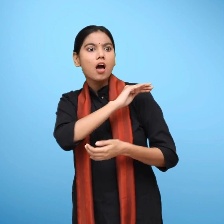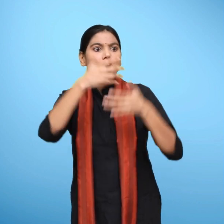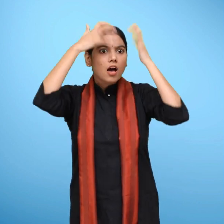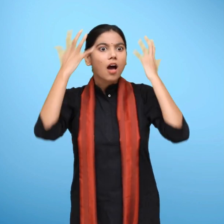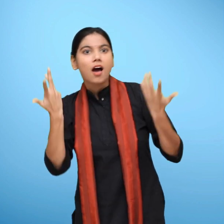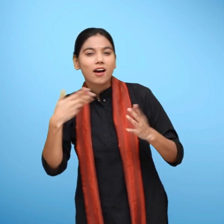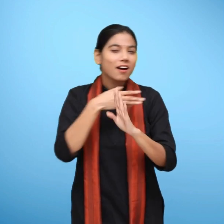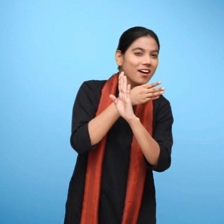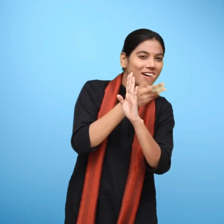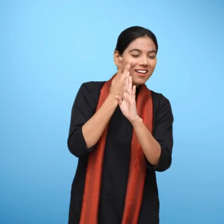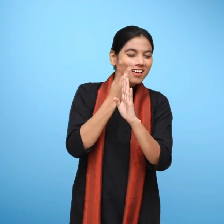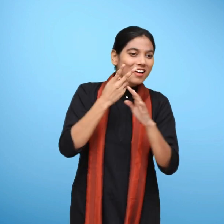जोर-जोर से हंसता